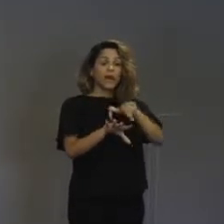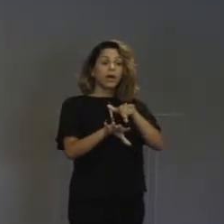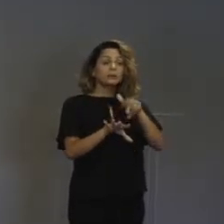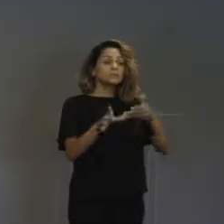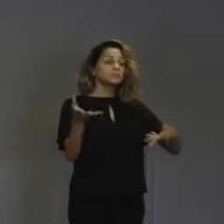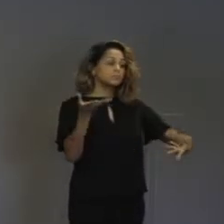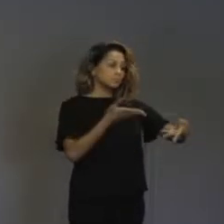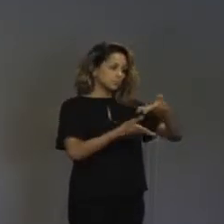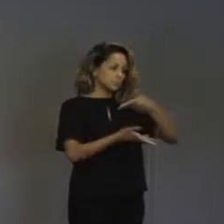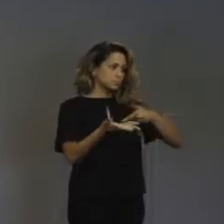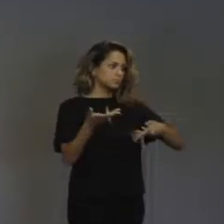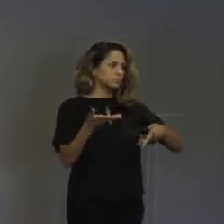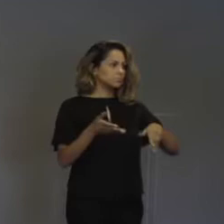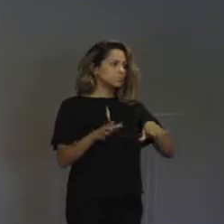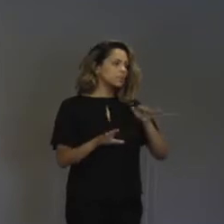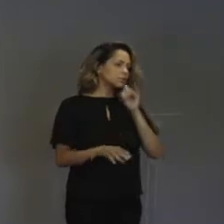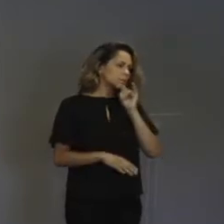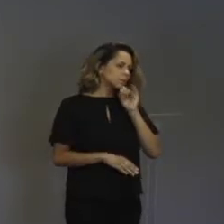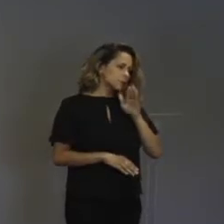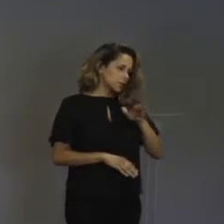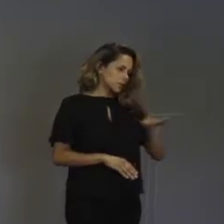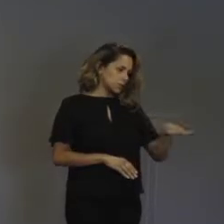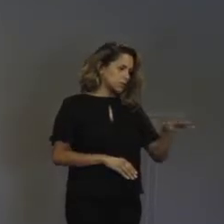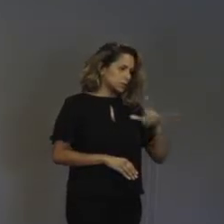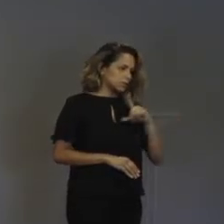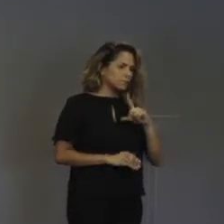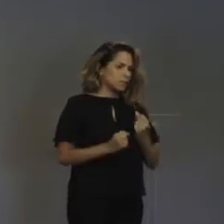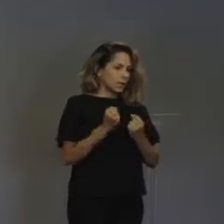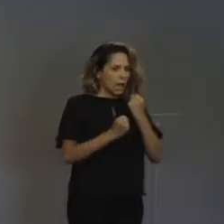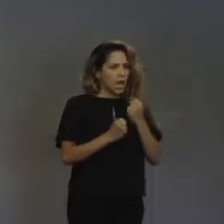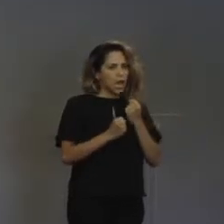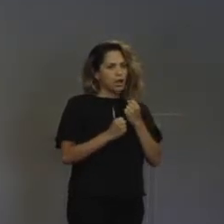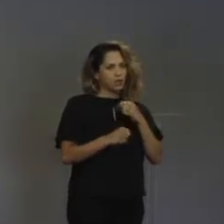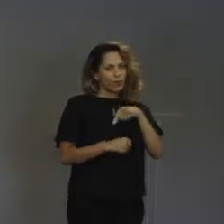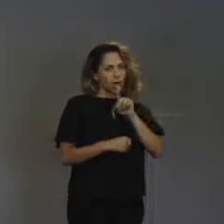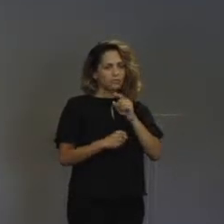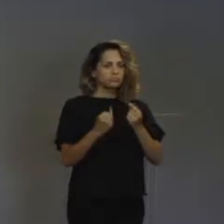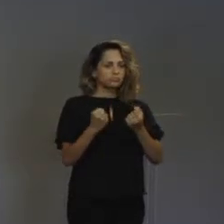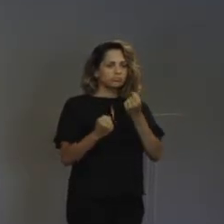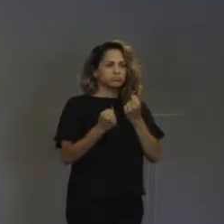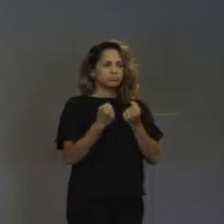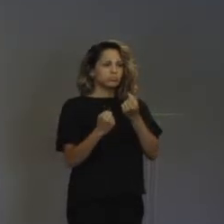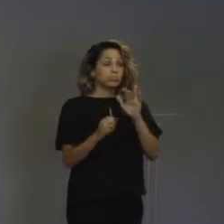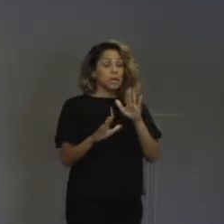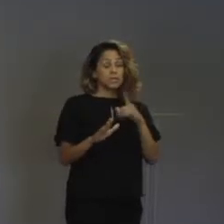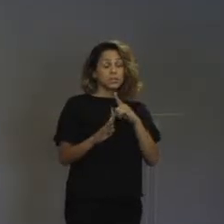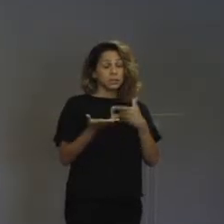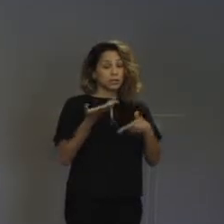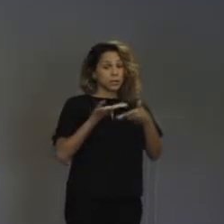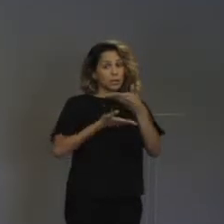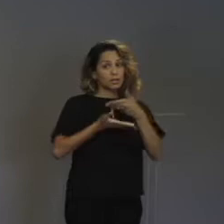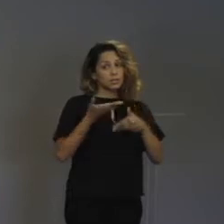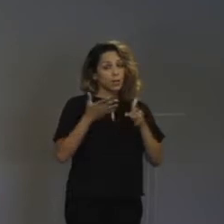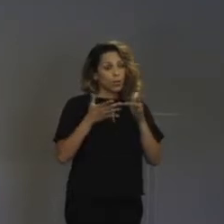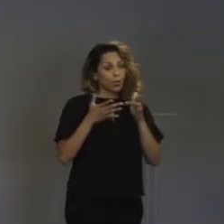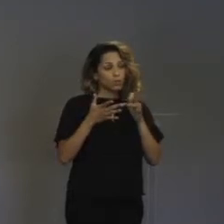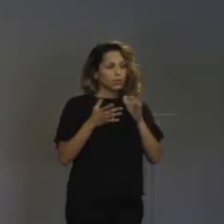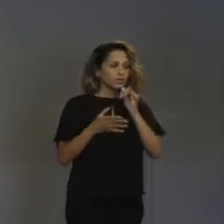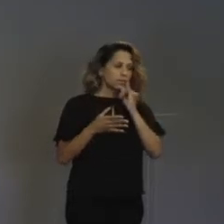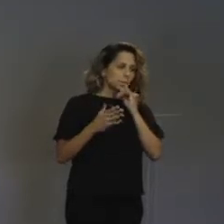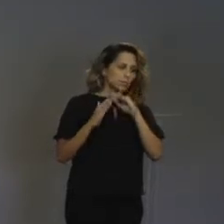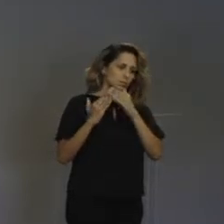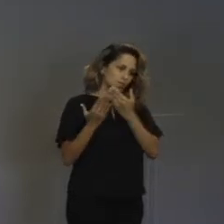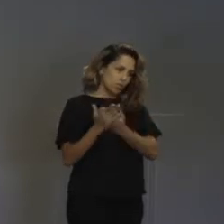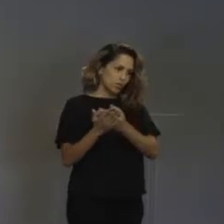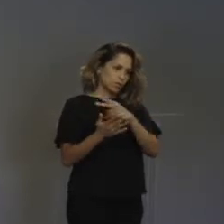de carro, ela tem alguma interação, né? Tem seja o carro na escola particular, tem o